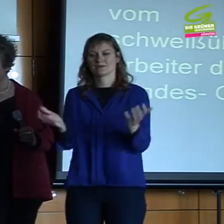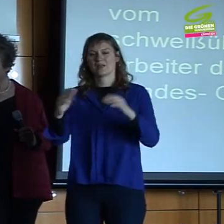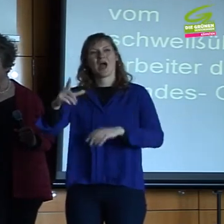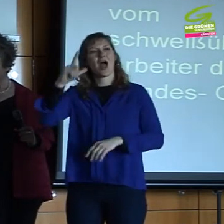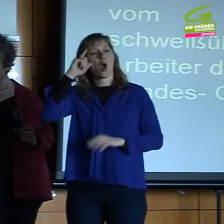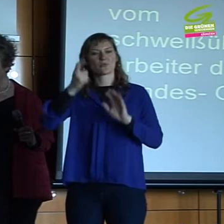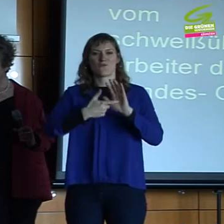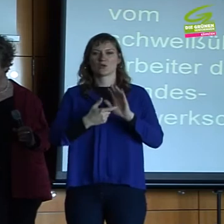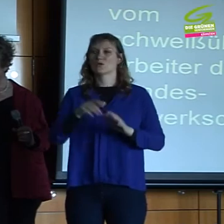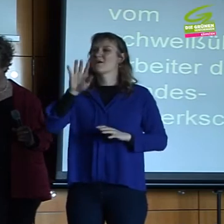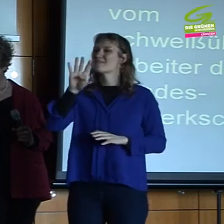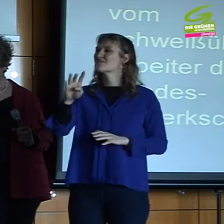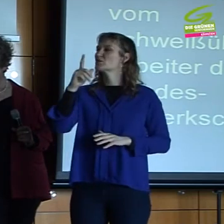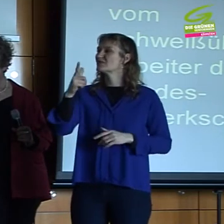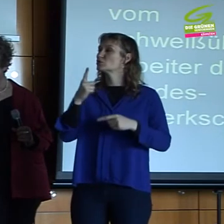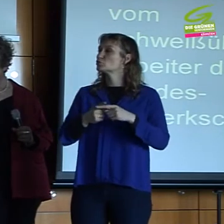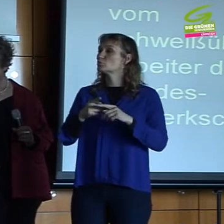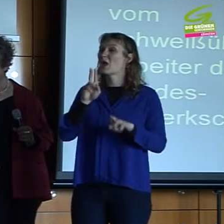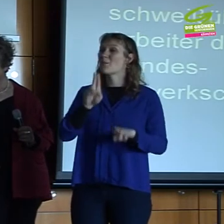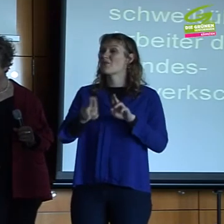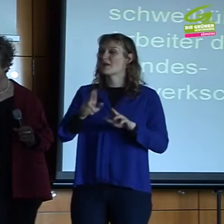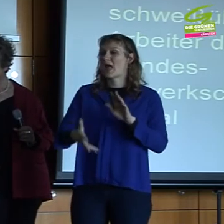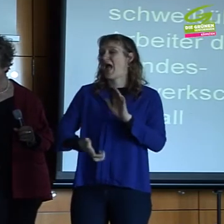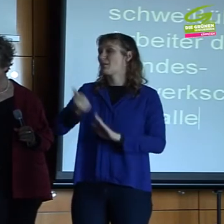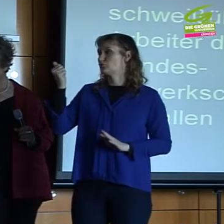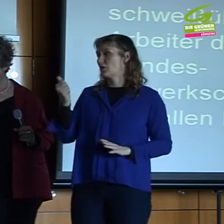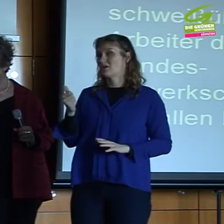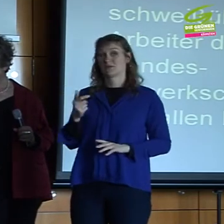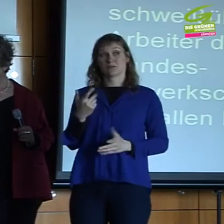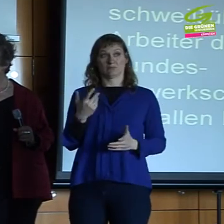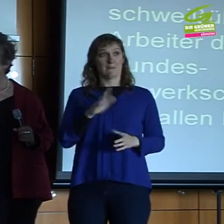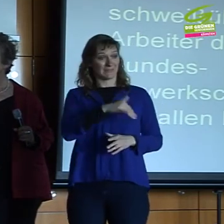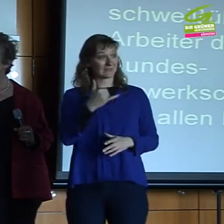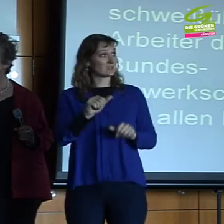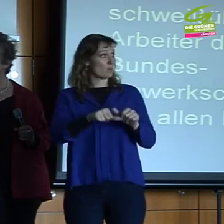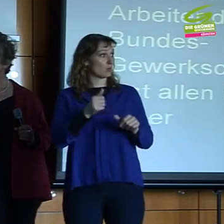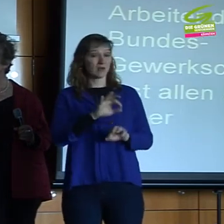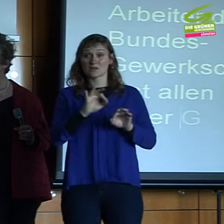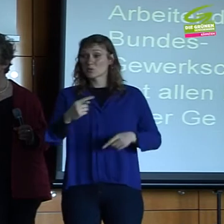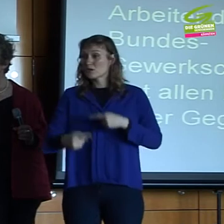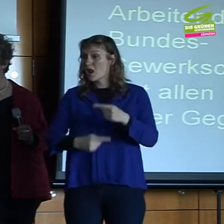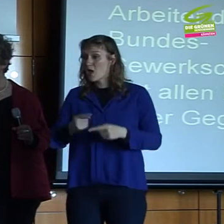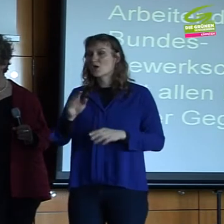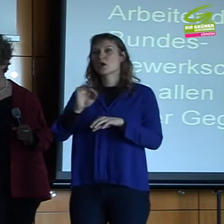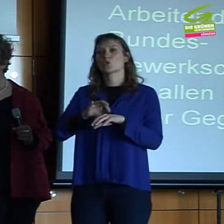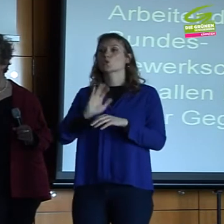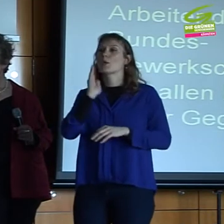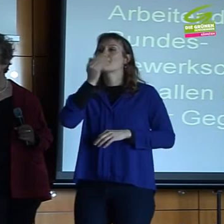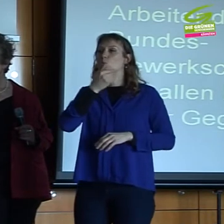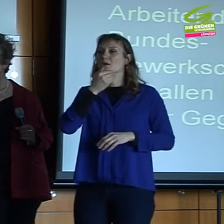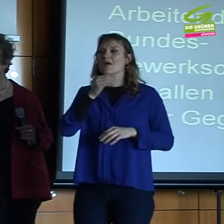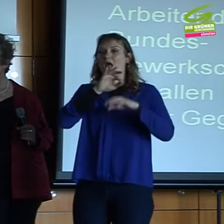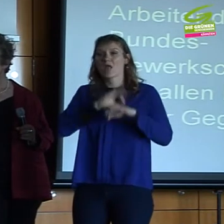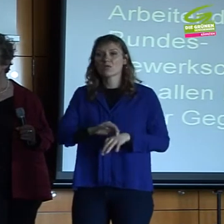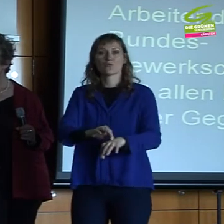die 24-Stunden-Pflege abzuschaffen. Das ist ein Modell, das mittlerweile sehr gut funktioniert und durch Buchinger eingeführt wurde. Und